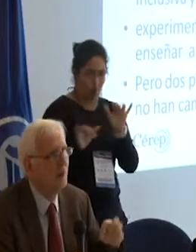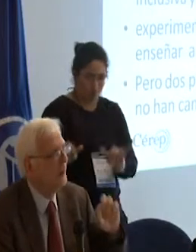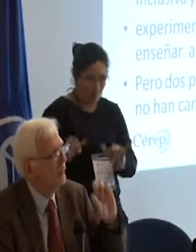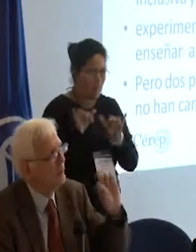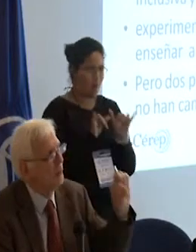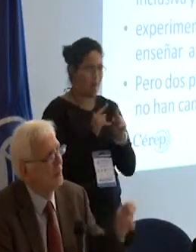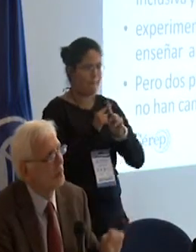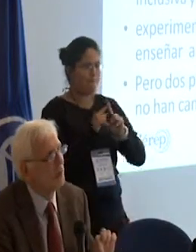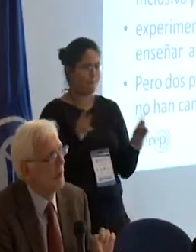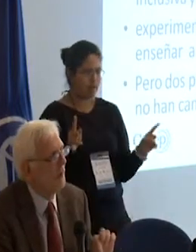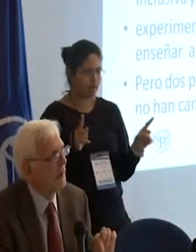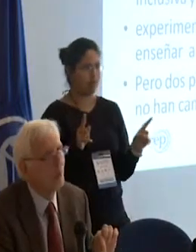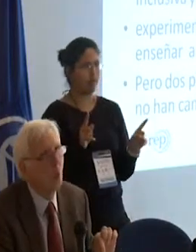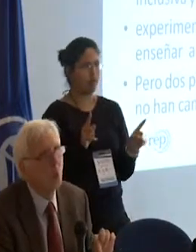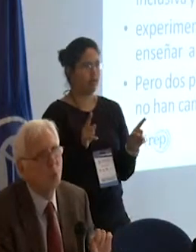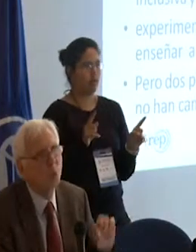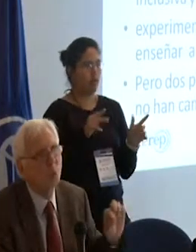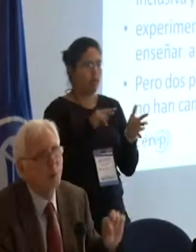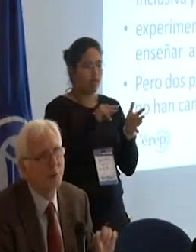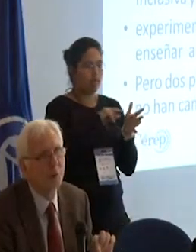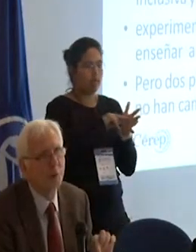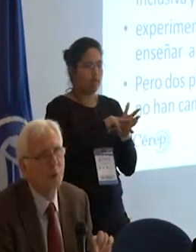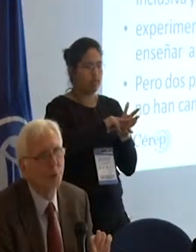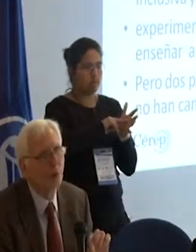pero utilizo técnicas